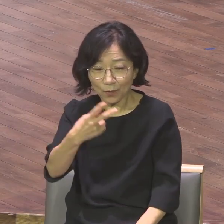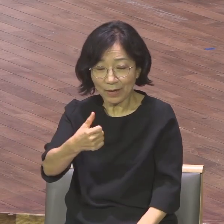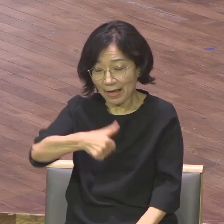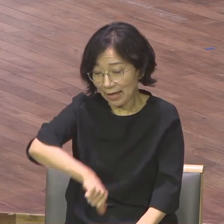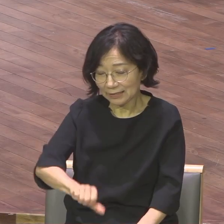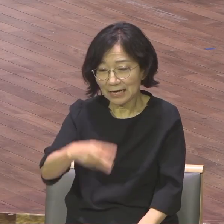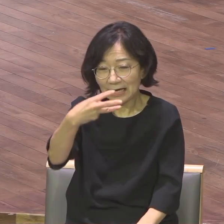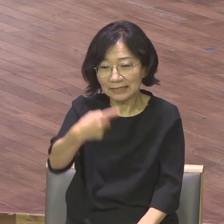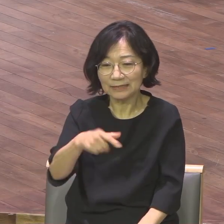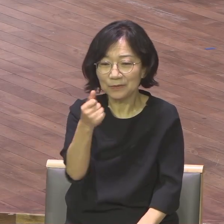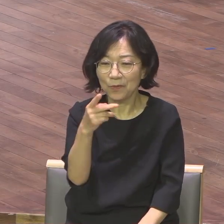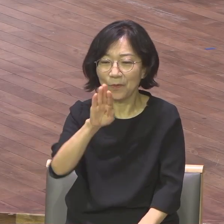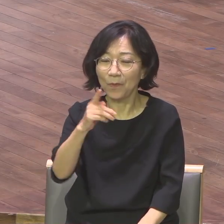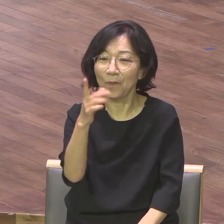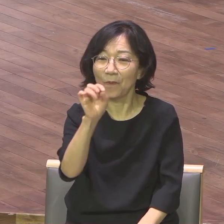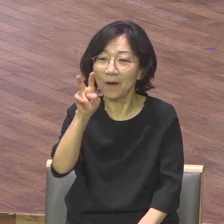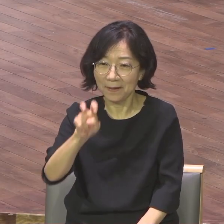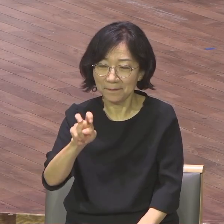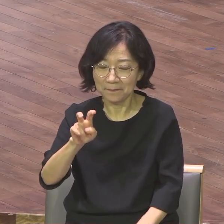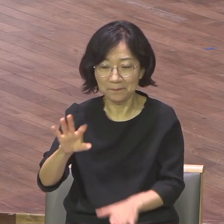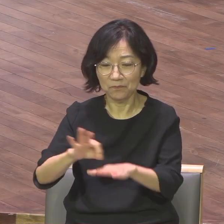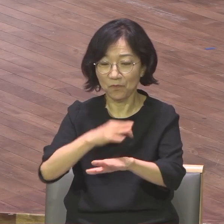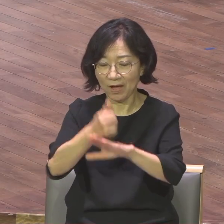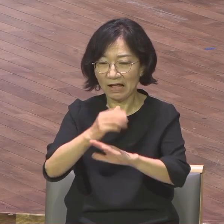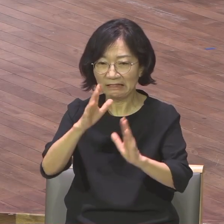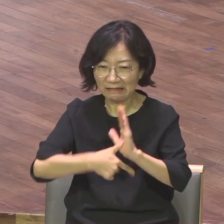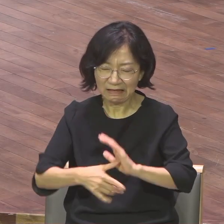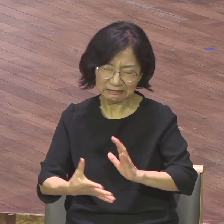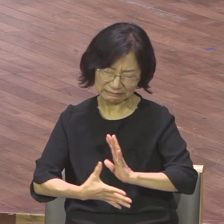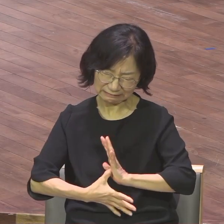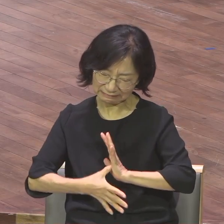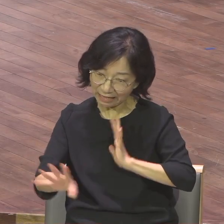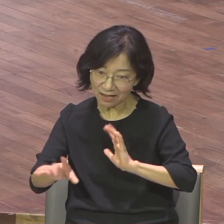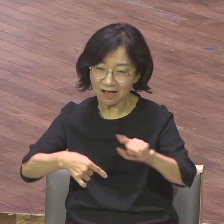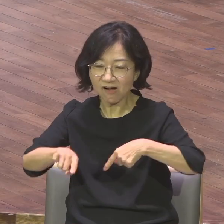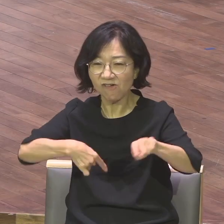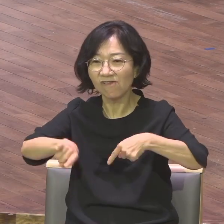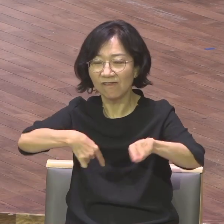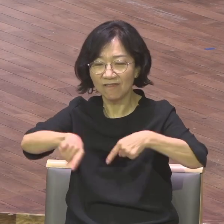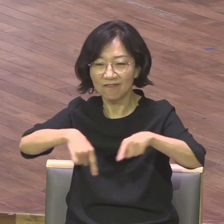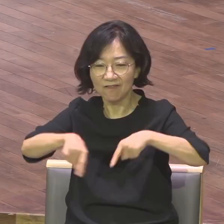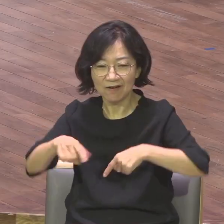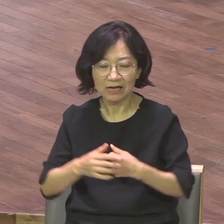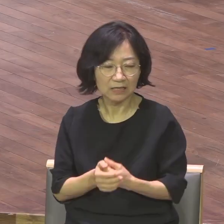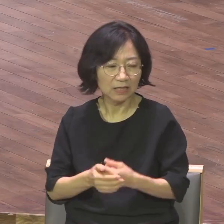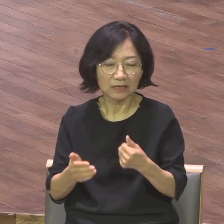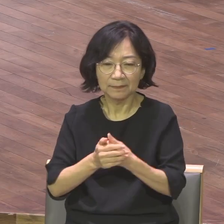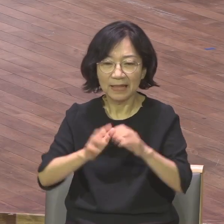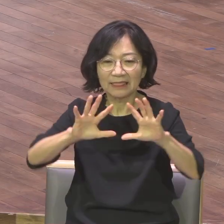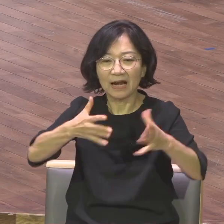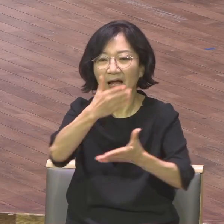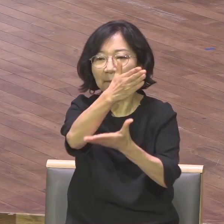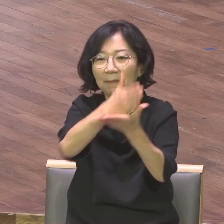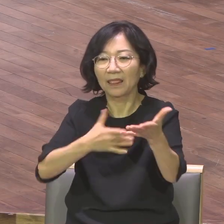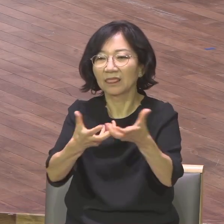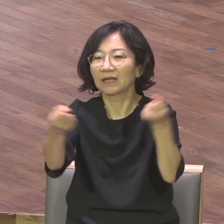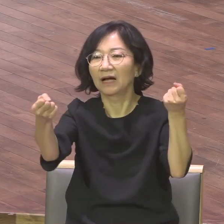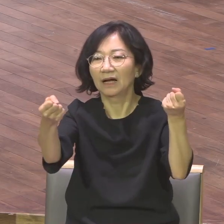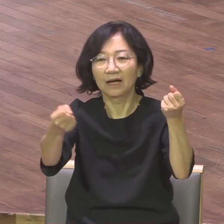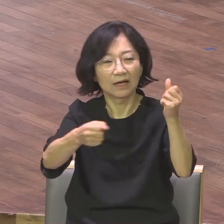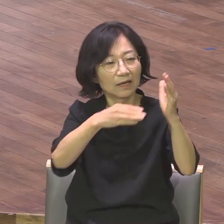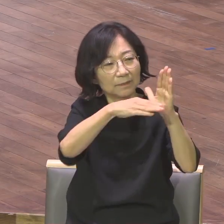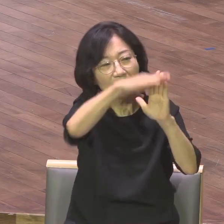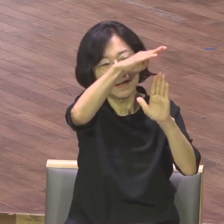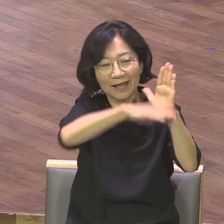왕이 되어졌는데 아버지에 이어서 폭정을 일으켰습니다. 그래서 이 나라가 나누어져 버리겠어요.